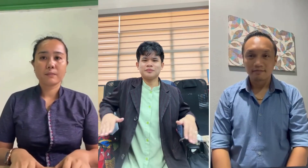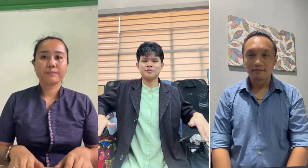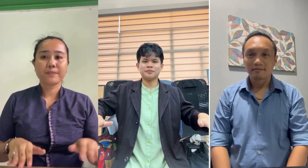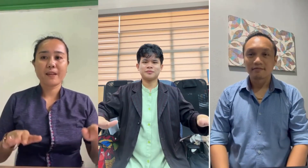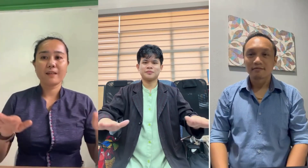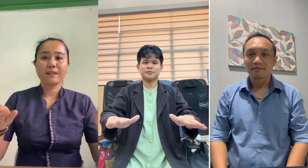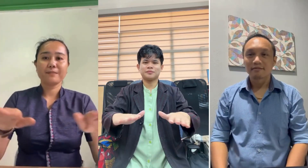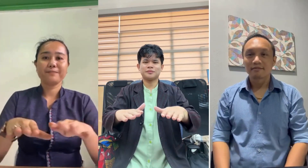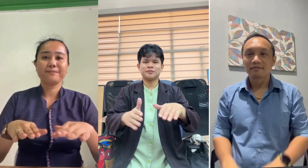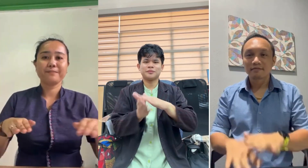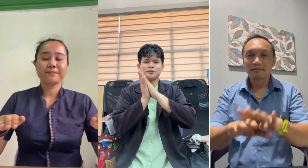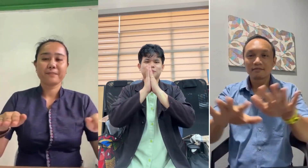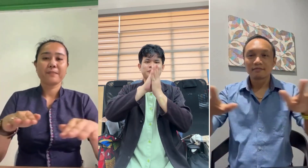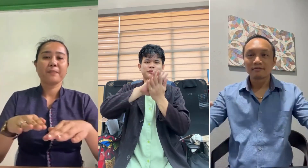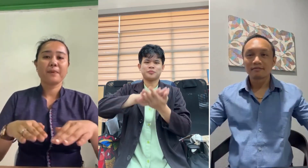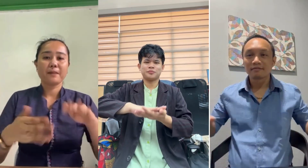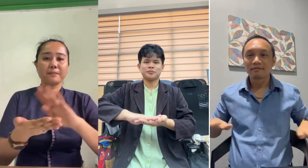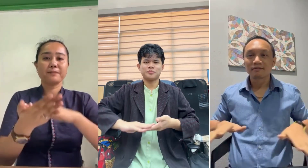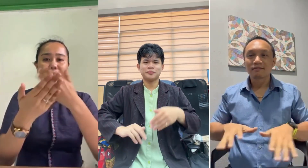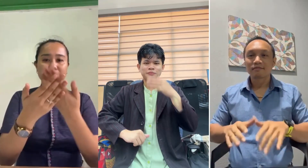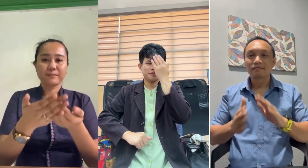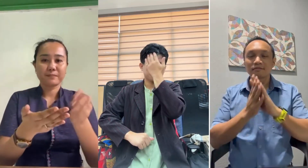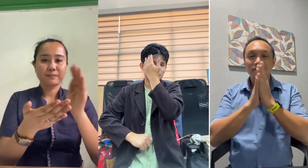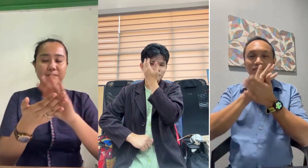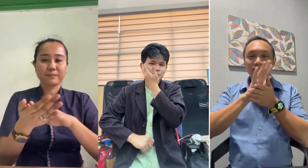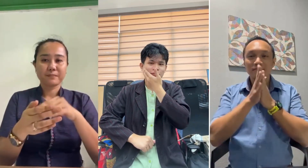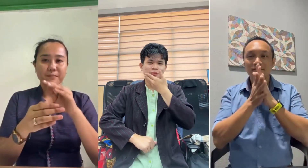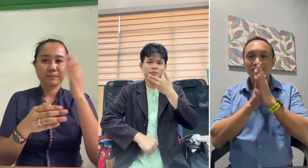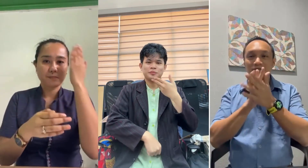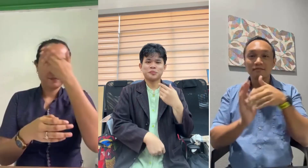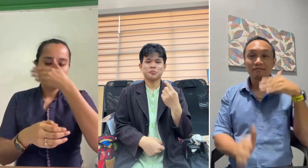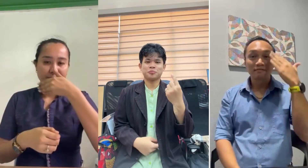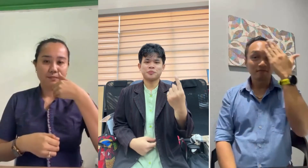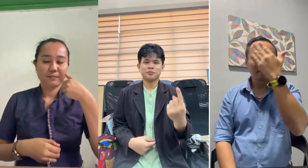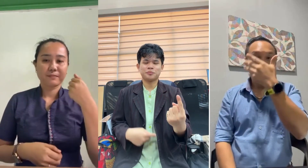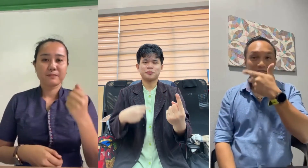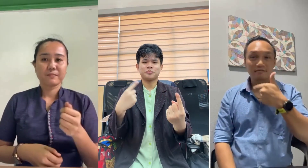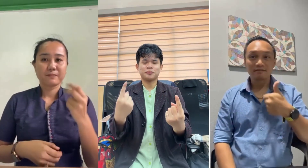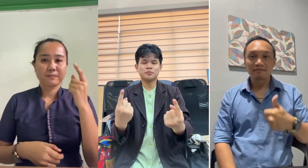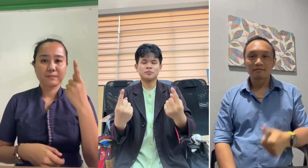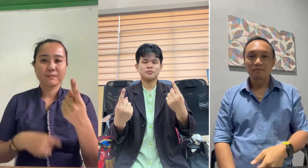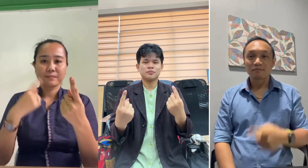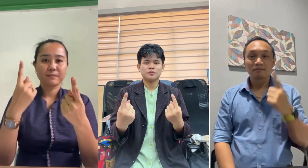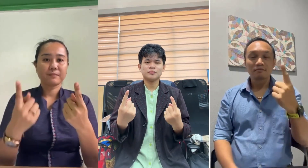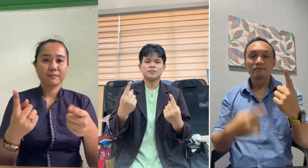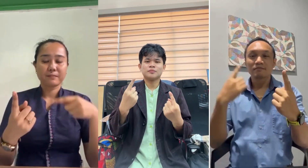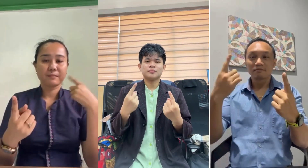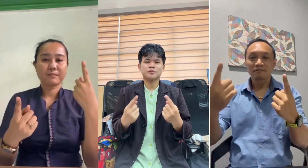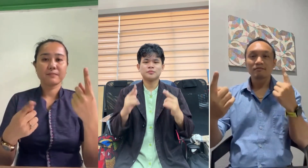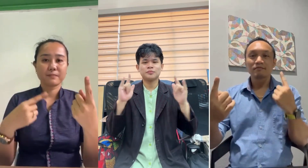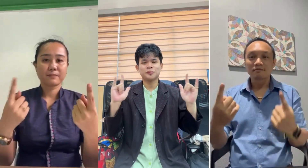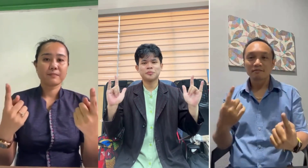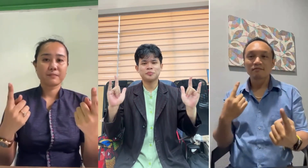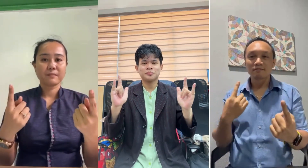Gumaganda ang paligid kung bawat tao ay puno